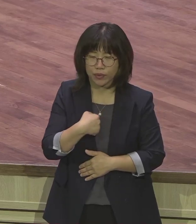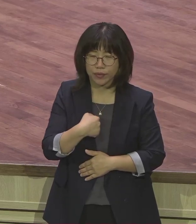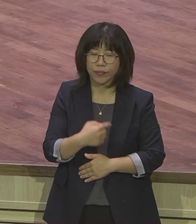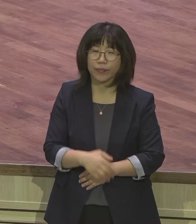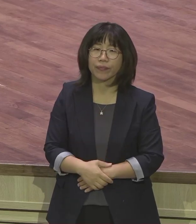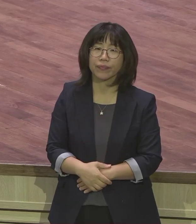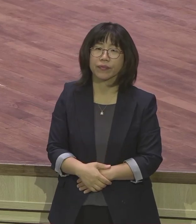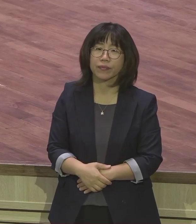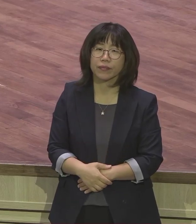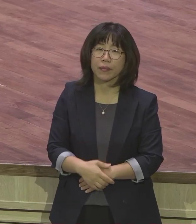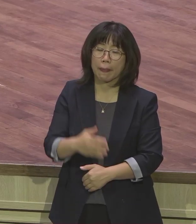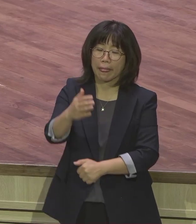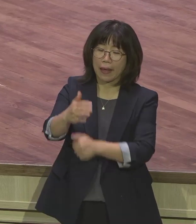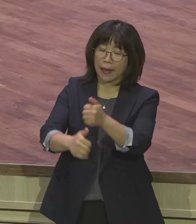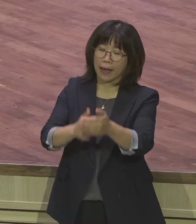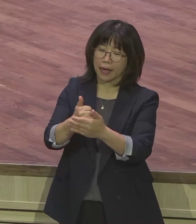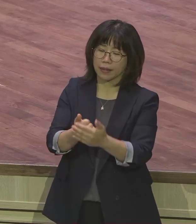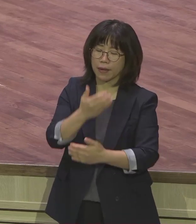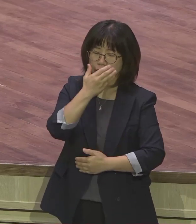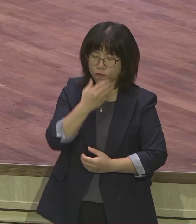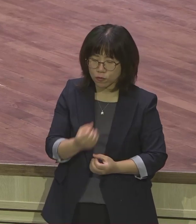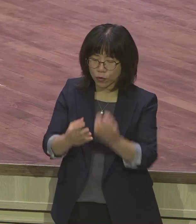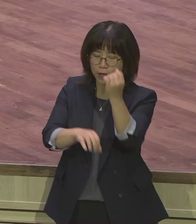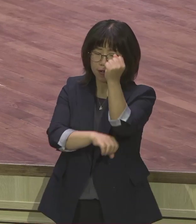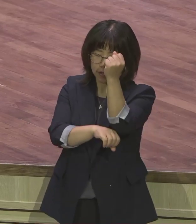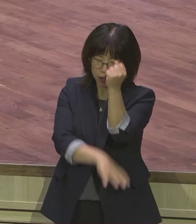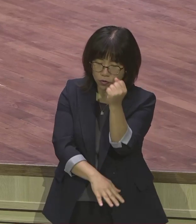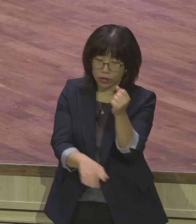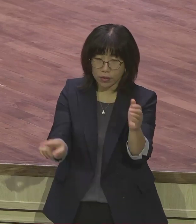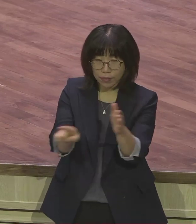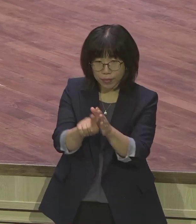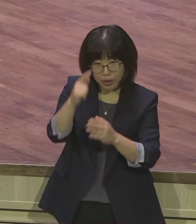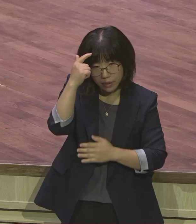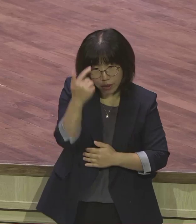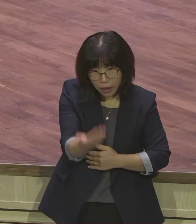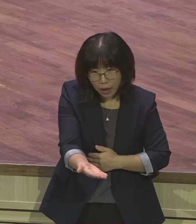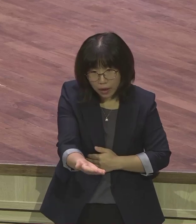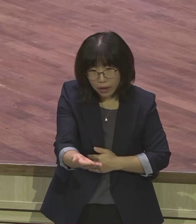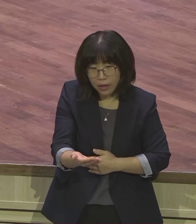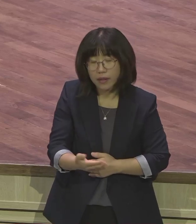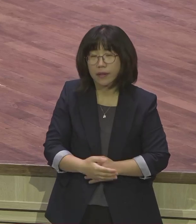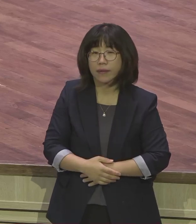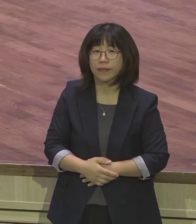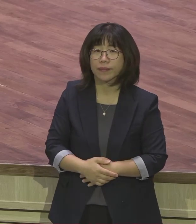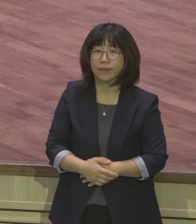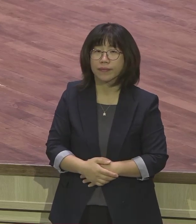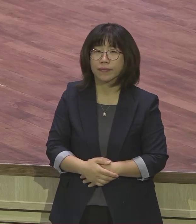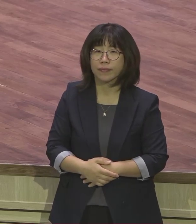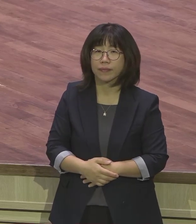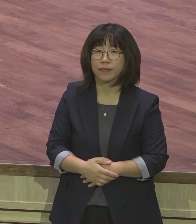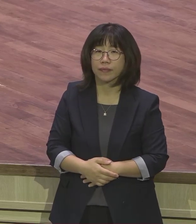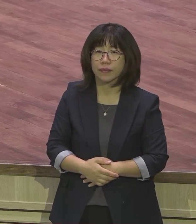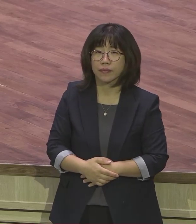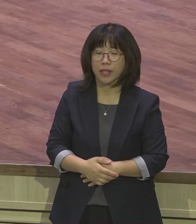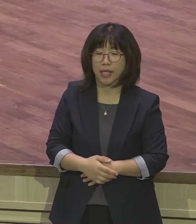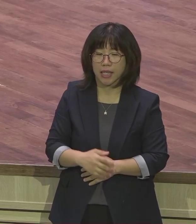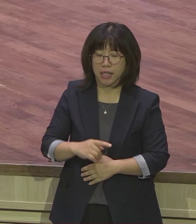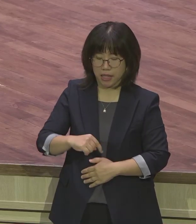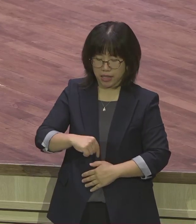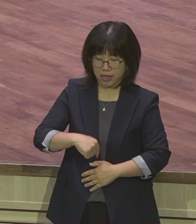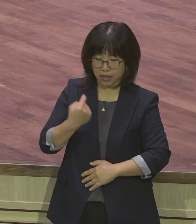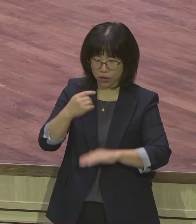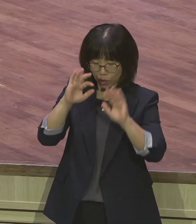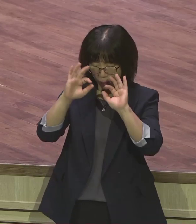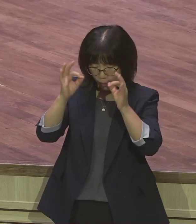하나님이 축복의 그늘인 줄 믿냐 아멘 여러분 그렇게 한번 스스로